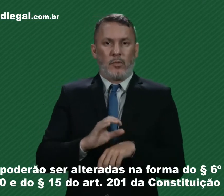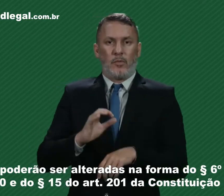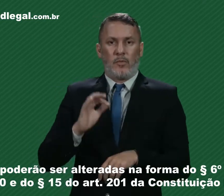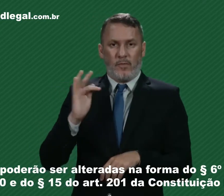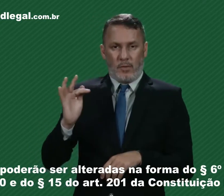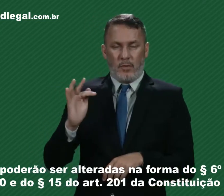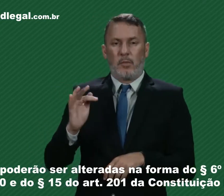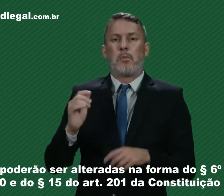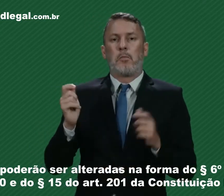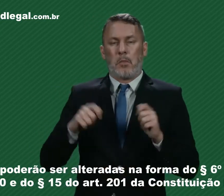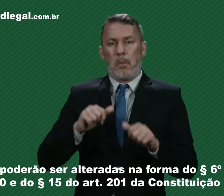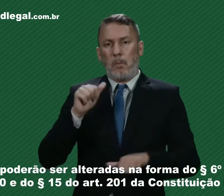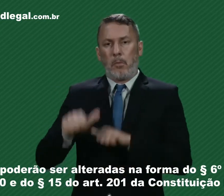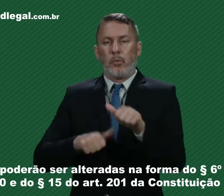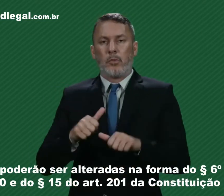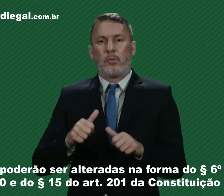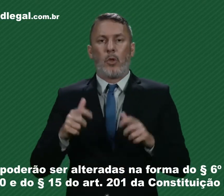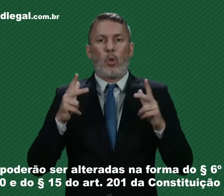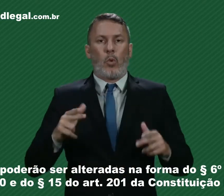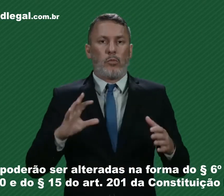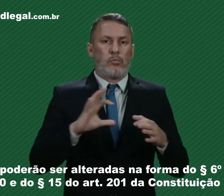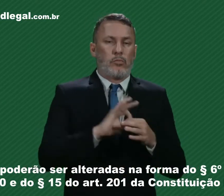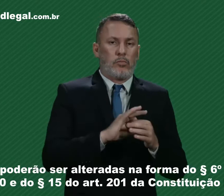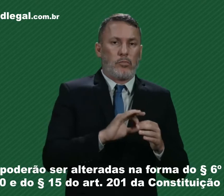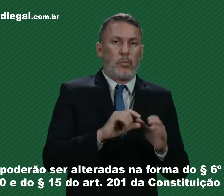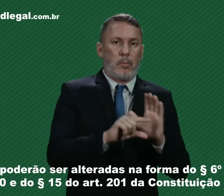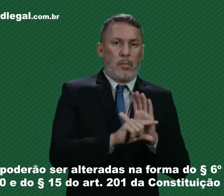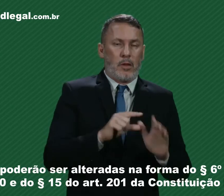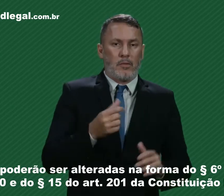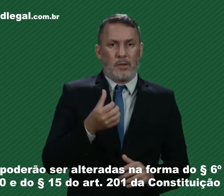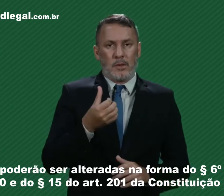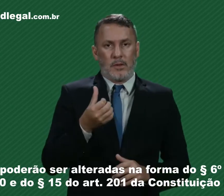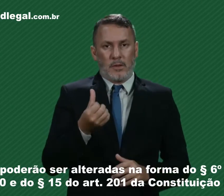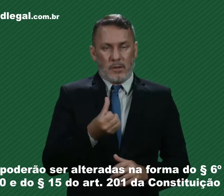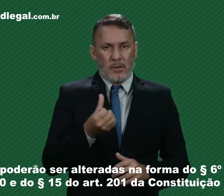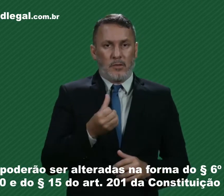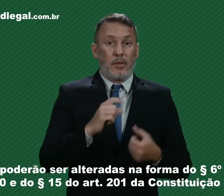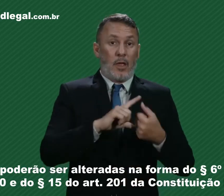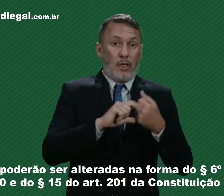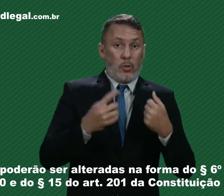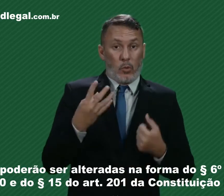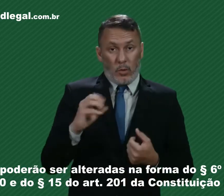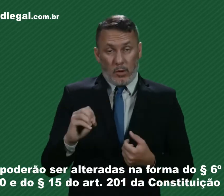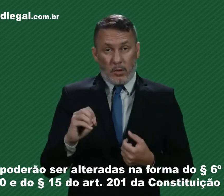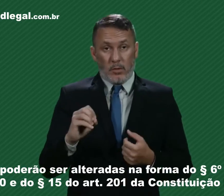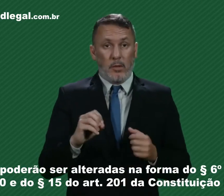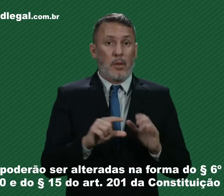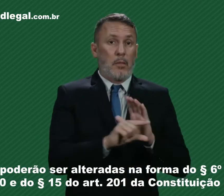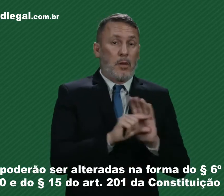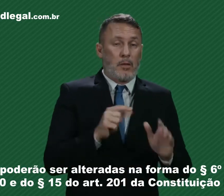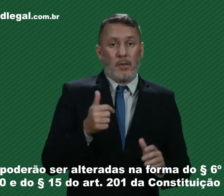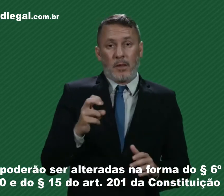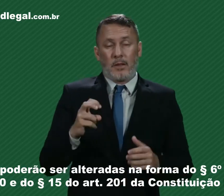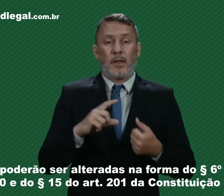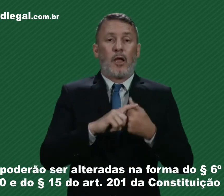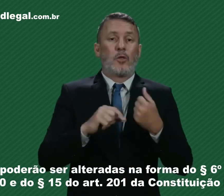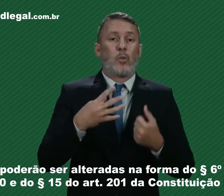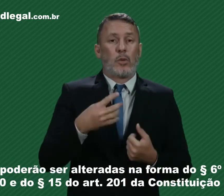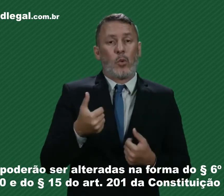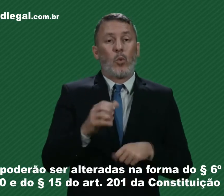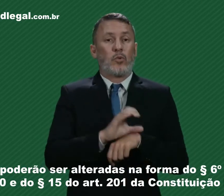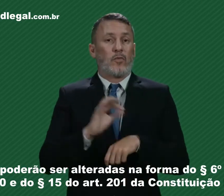poderão ser alteradas na forma do parágrafo 6º do artigo 40 e do parágrafo 15 do artigo 201